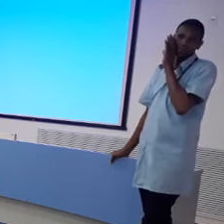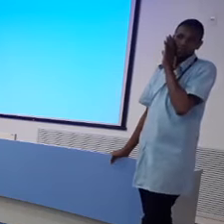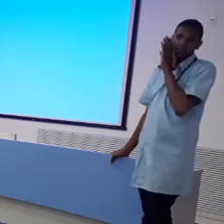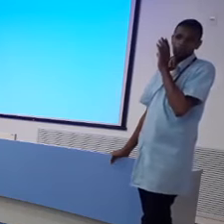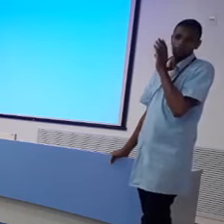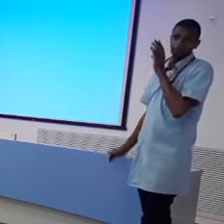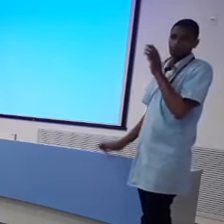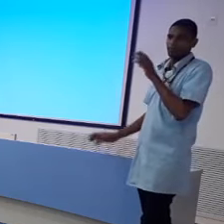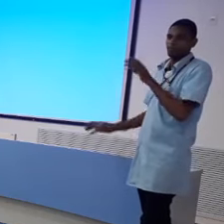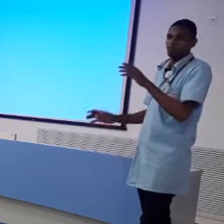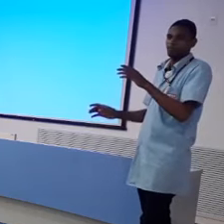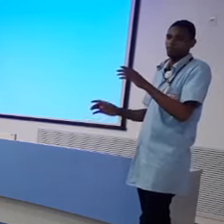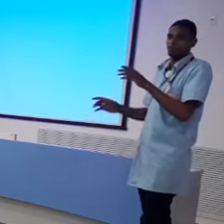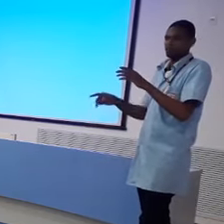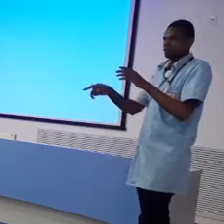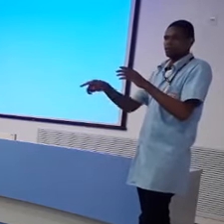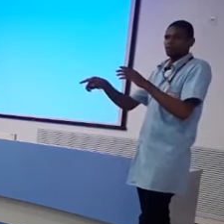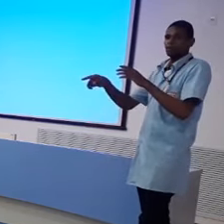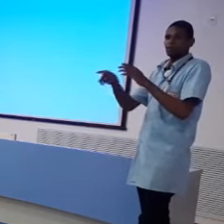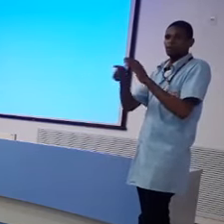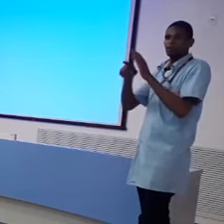Marcelinho,